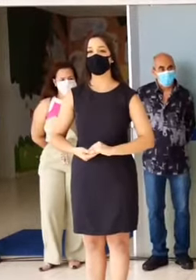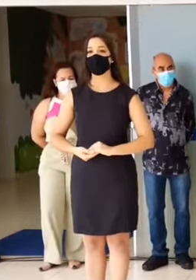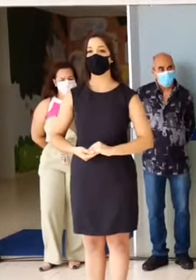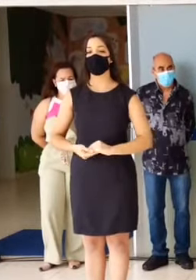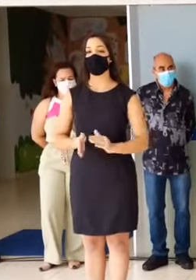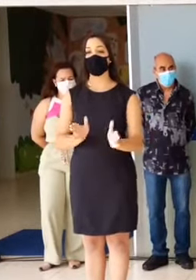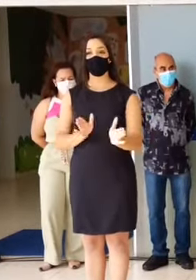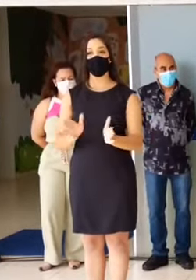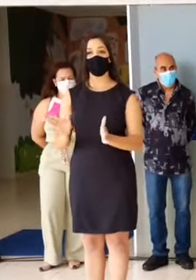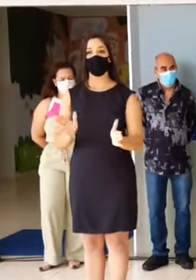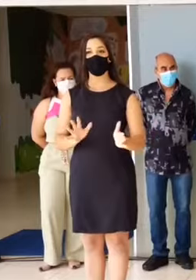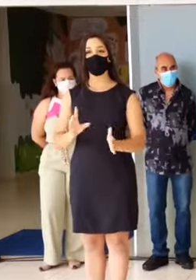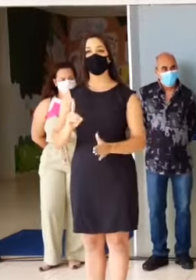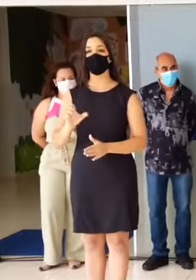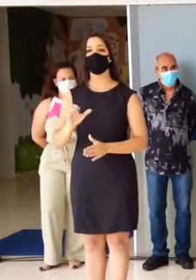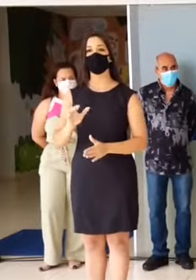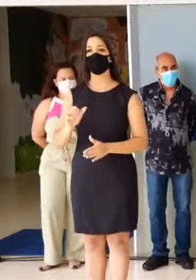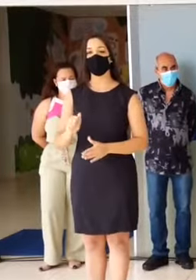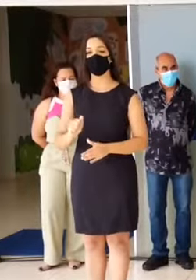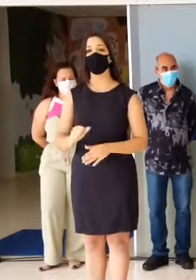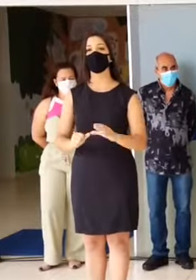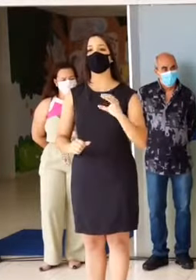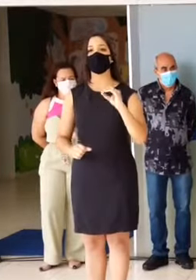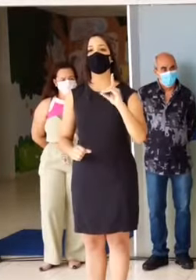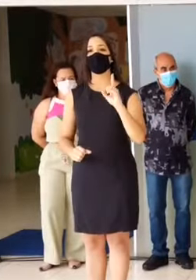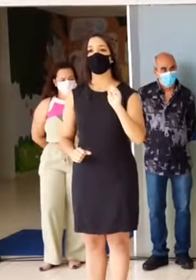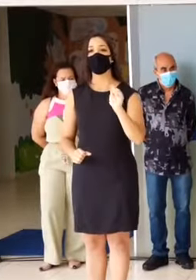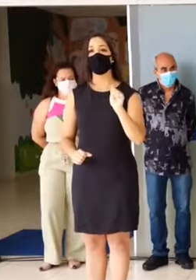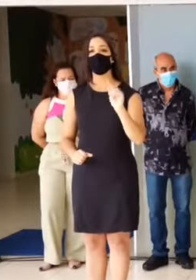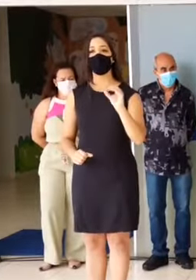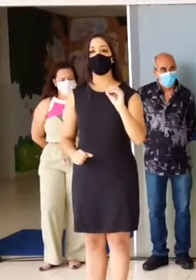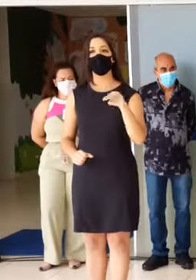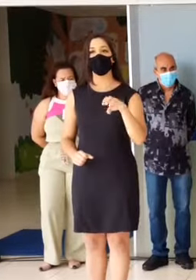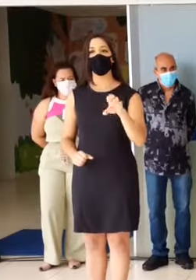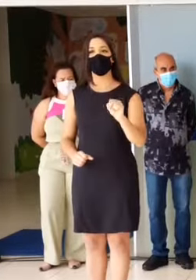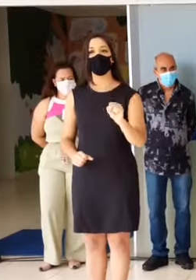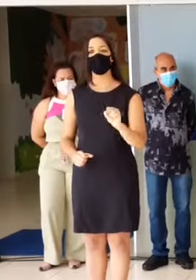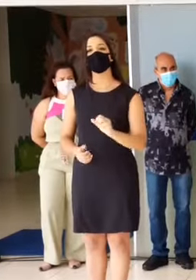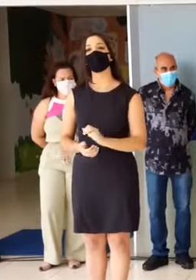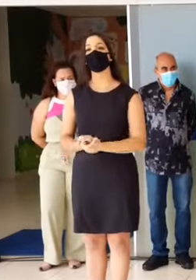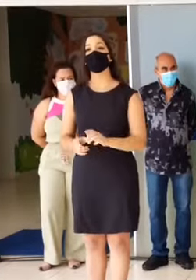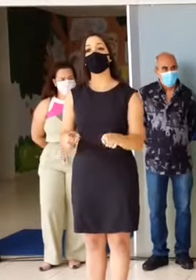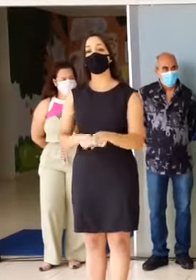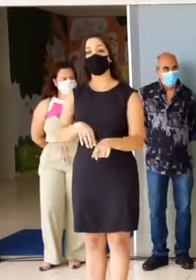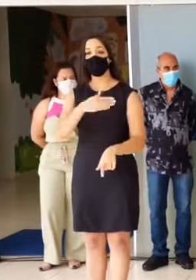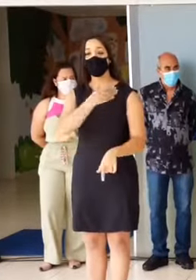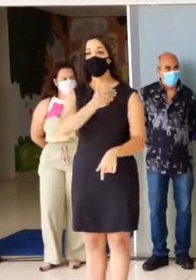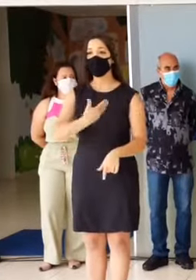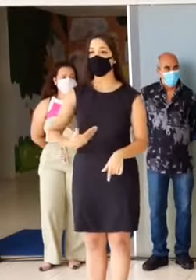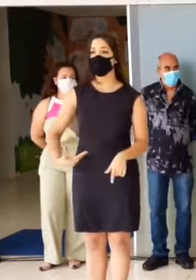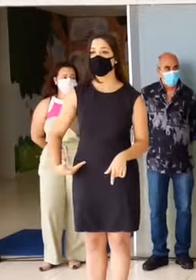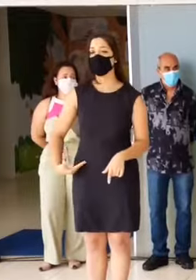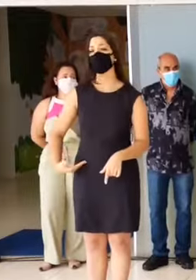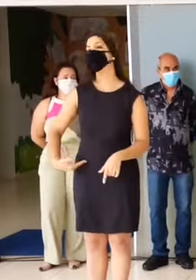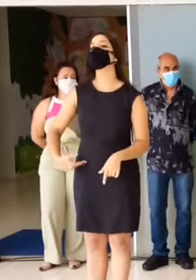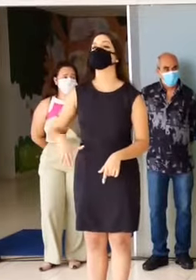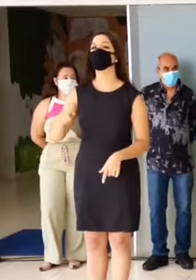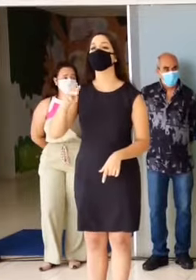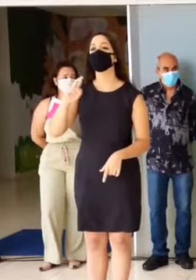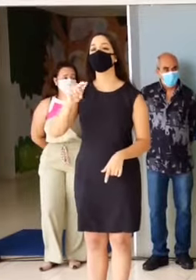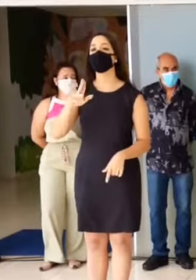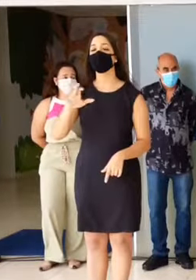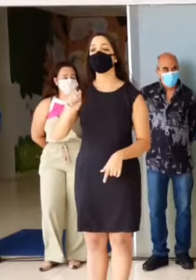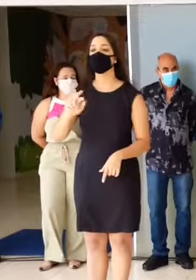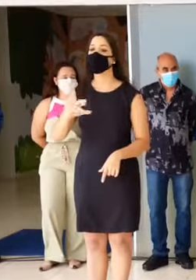Assessora técnica da SPDM, doutora Cida Gomes, meu caro presidente Edivaldo Cantuário, do